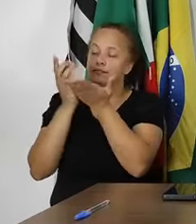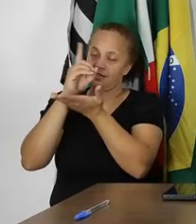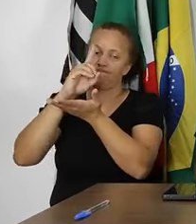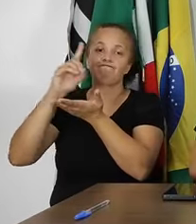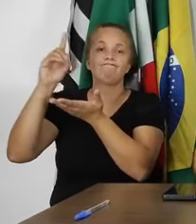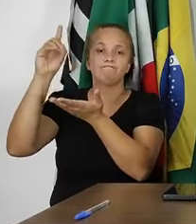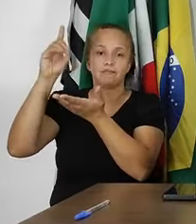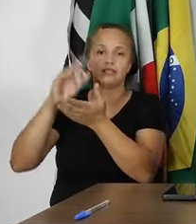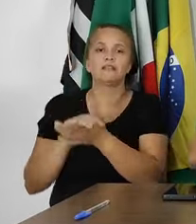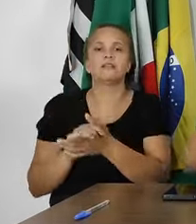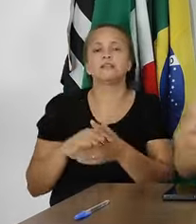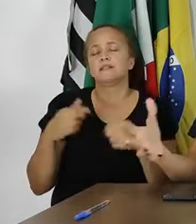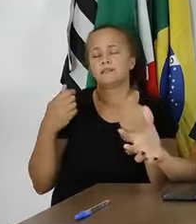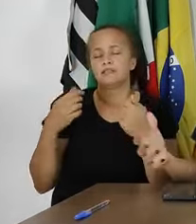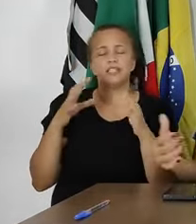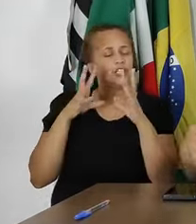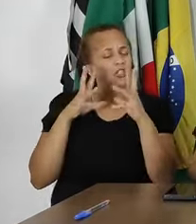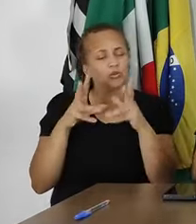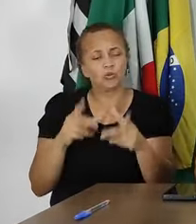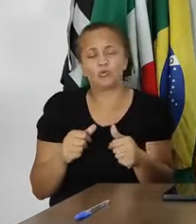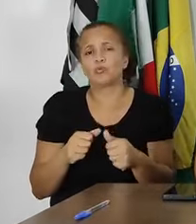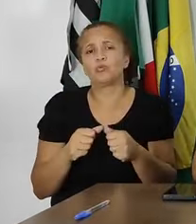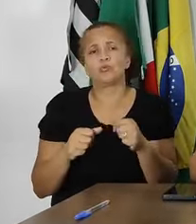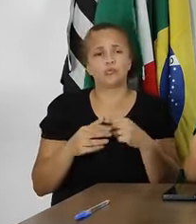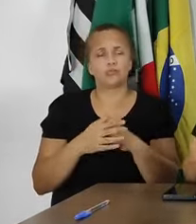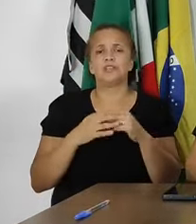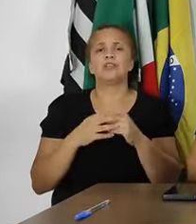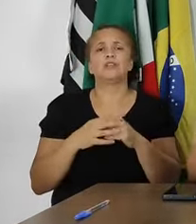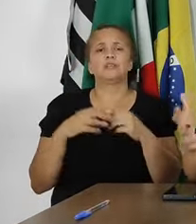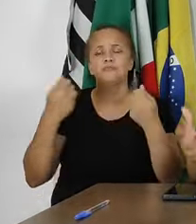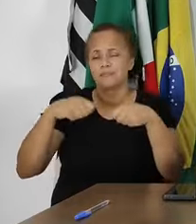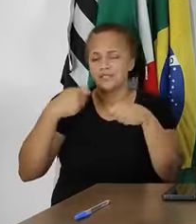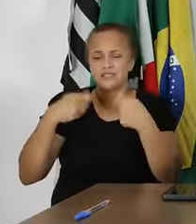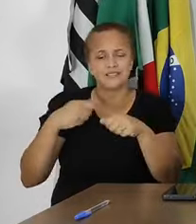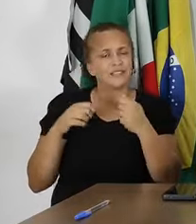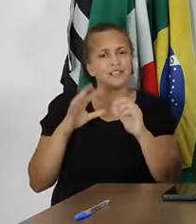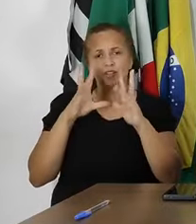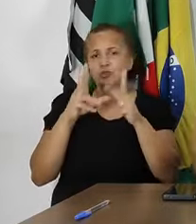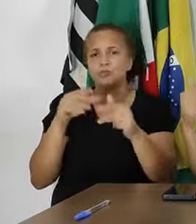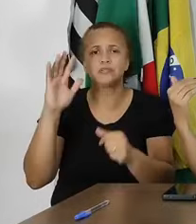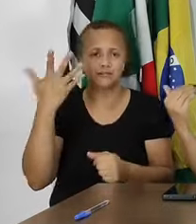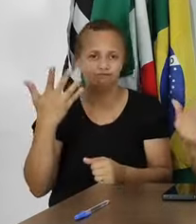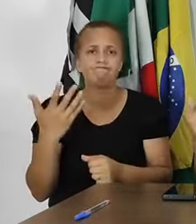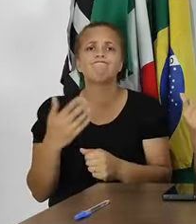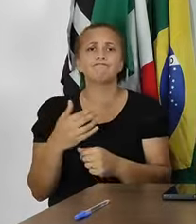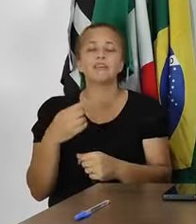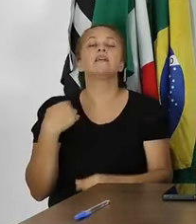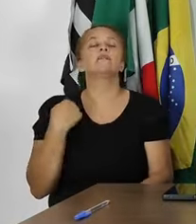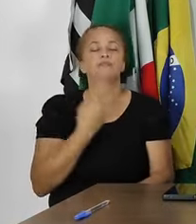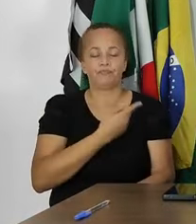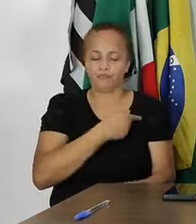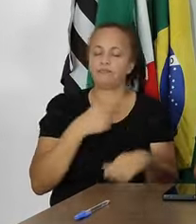pensar acerca de qualquer assunto, acerca de qualquer situação. Nós temos que dar